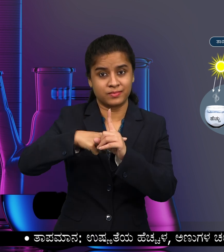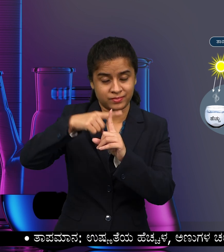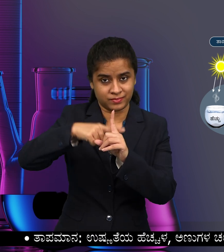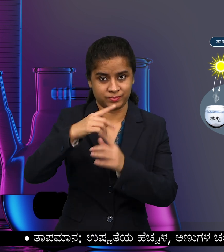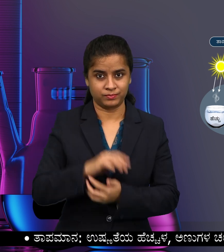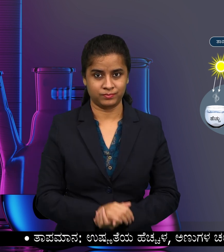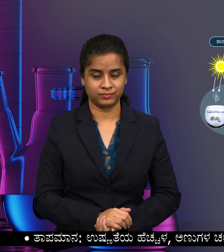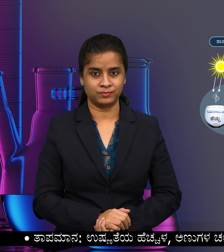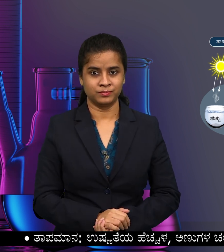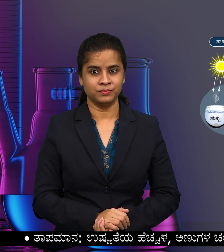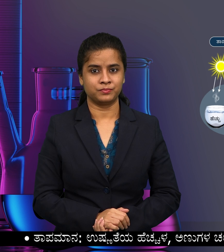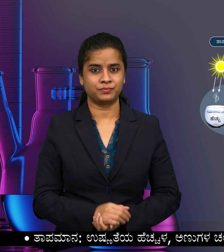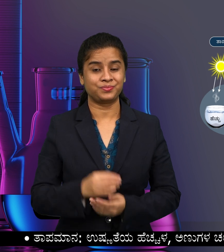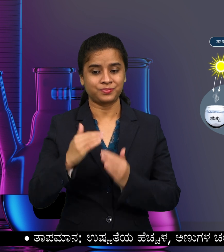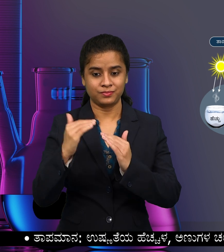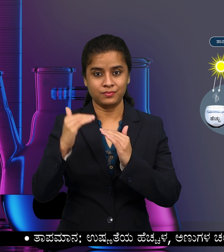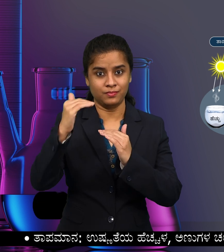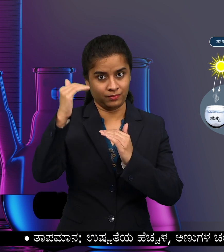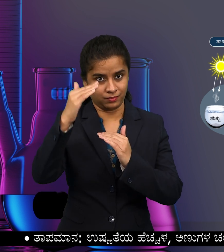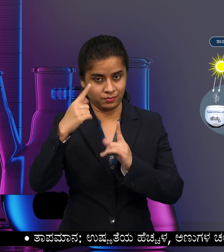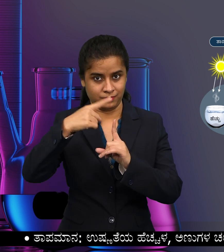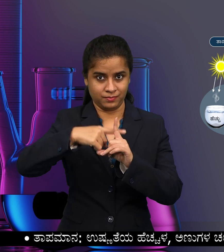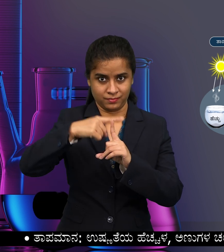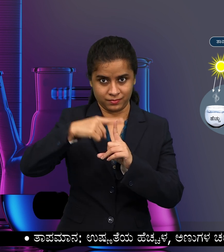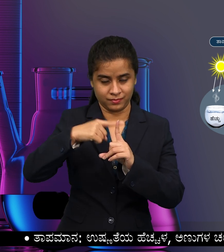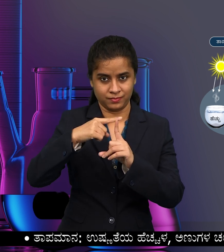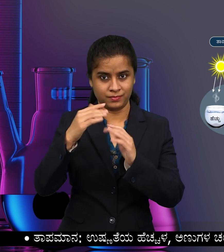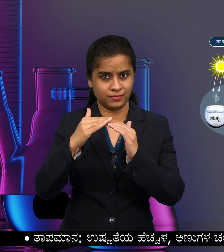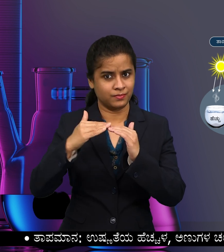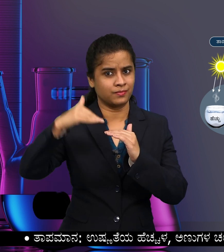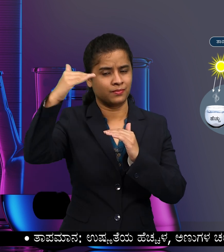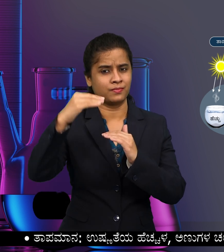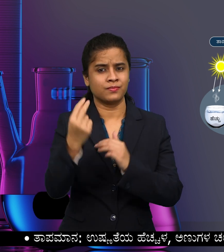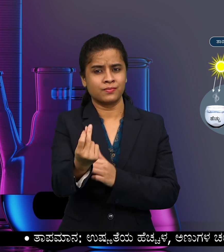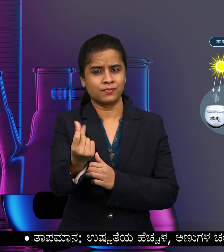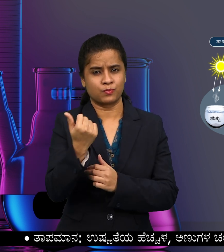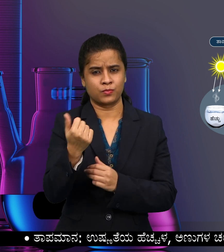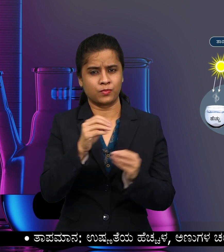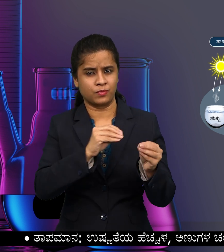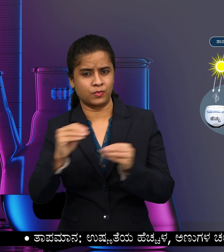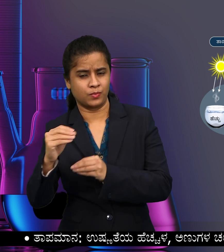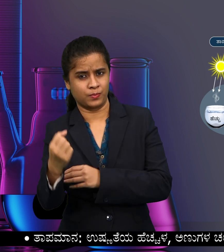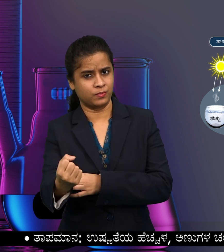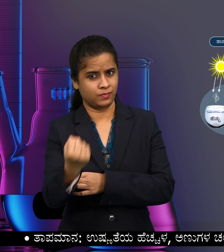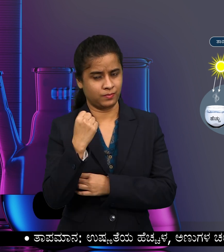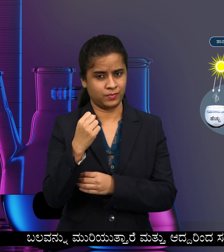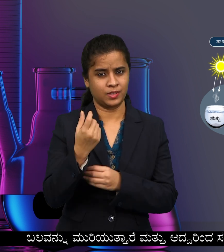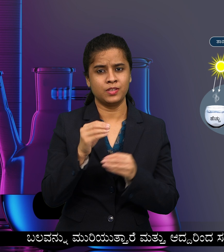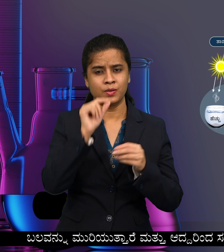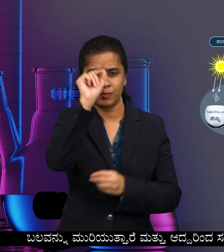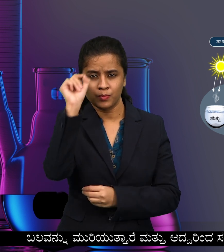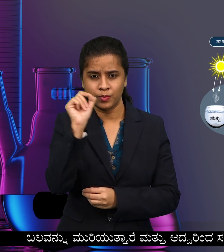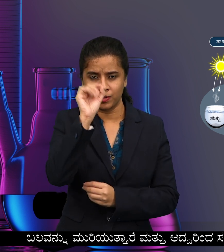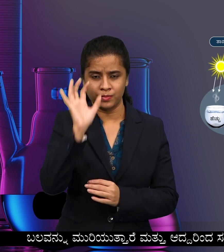ತಾಪಮಾನ. ಉಷ್ಣತೆಯ ಹೆಚ್ಚಳ ಅಣುಗಳ ಚಲನಶಕ್ತಿಯನ್ನು ಹೆಚ್ಚಿಸುತ್ತದೆ. ಅವರು ತಮ್ಮ ಆಕರ್ಷಣೆಯ